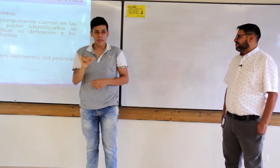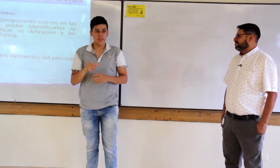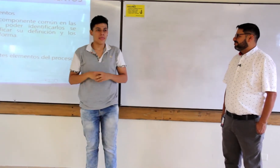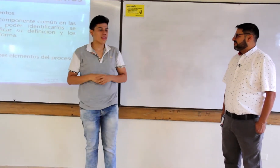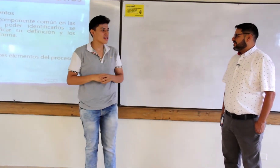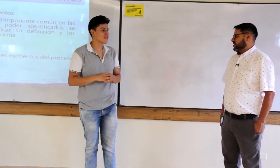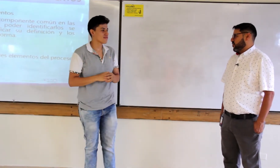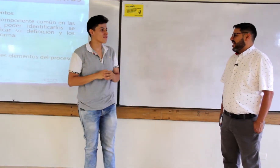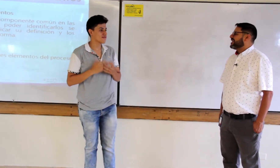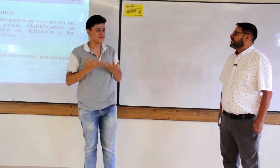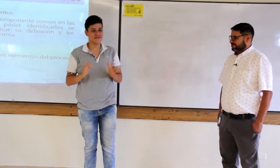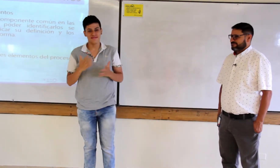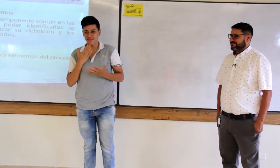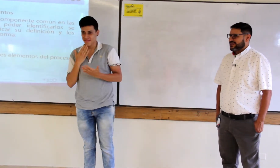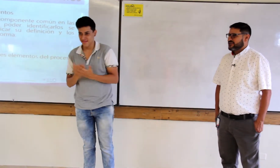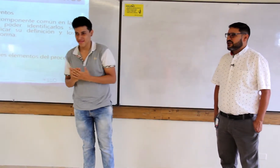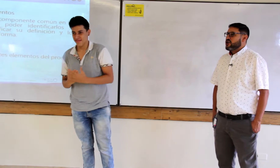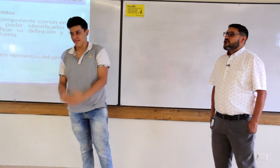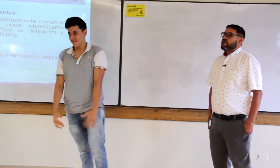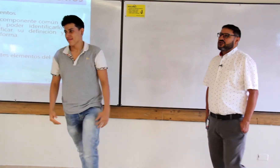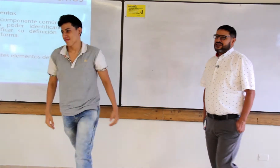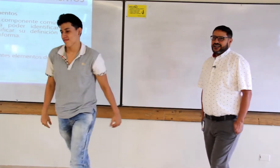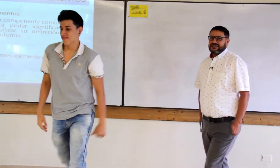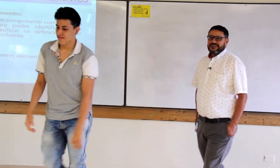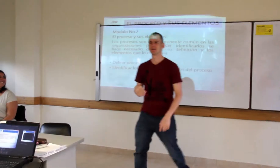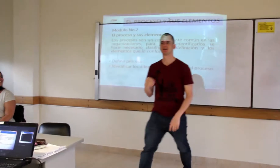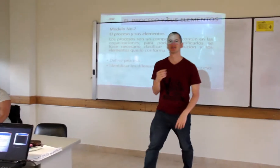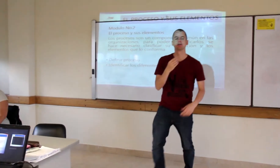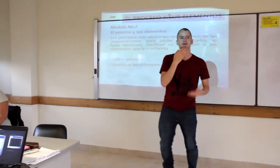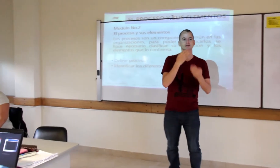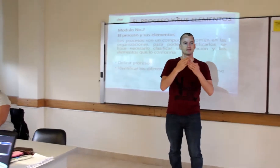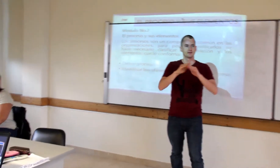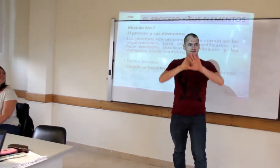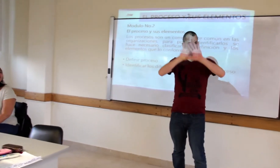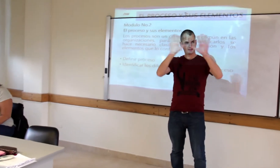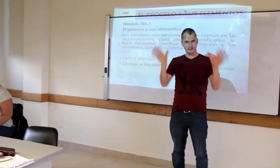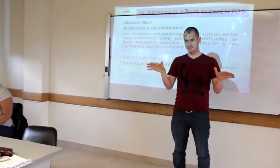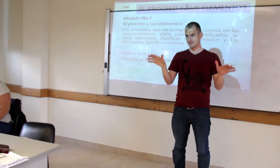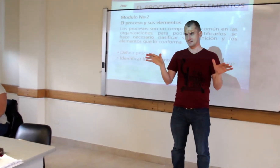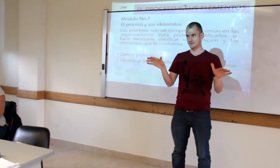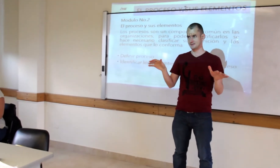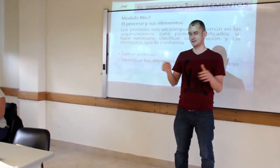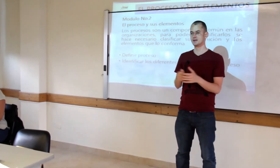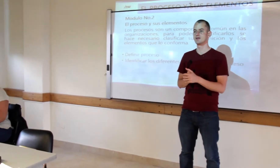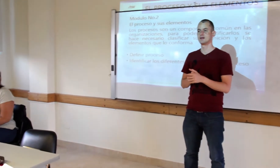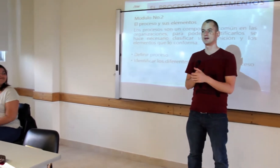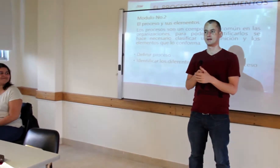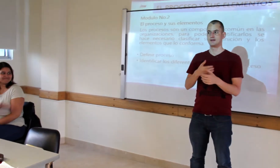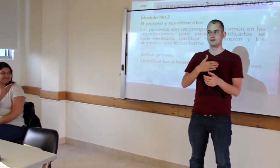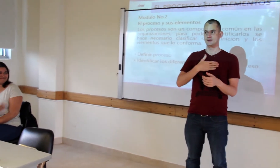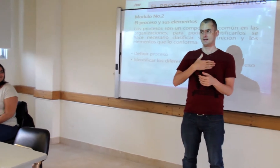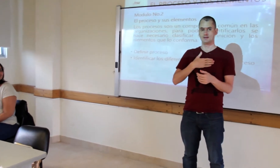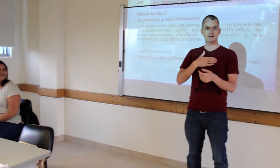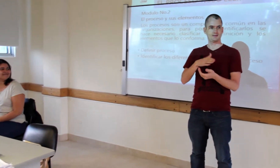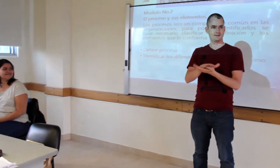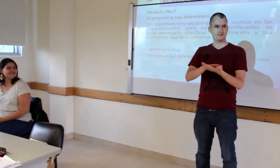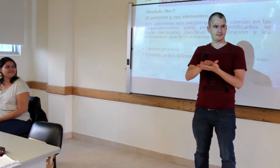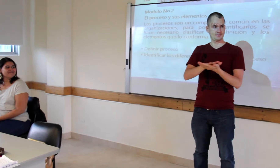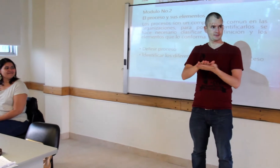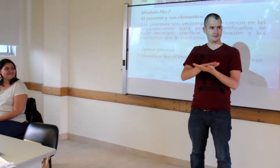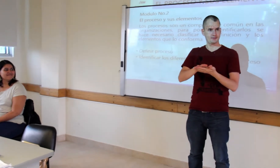Giovanni. Giovanni. Listo. Muchas gracias. Muy buenos días.